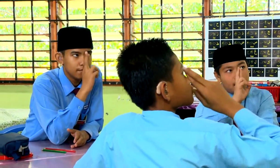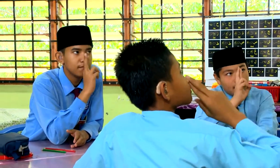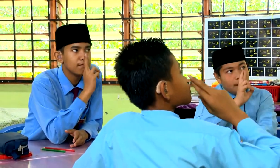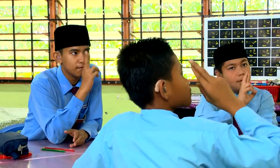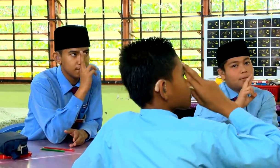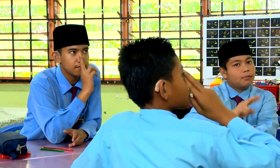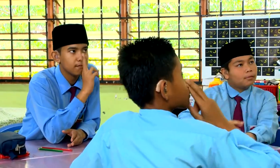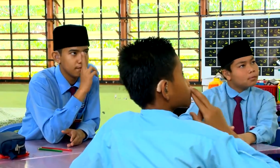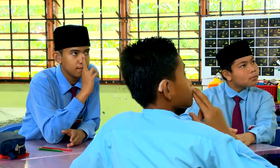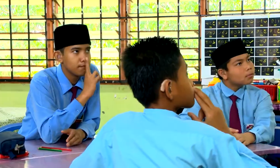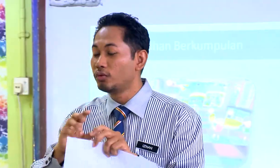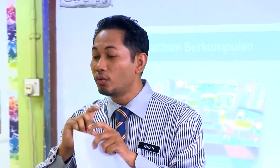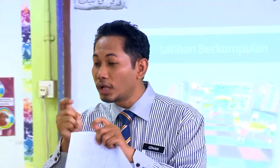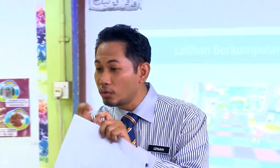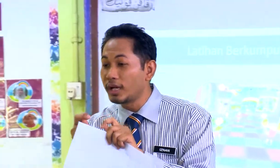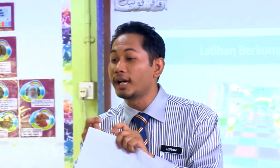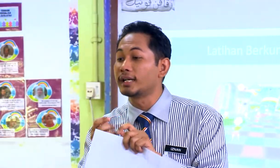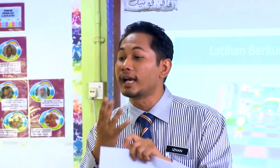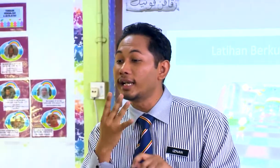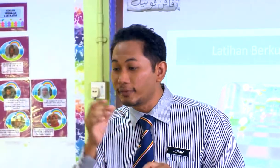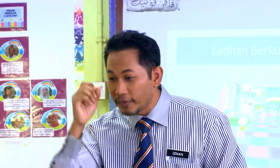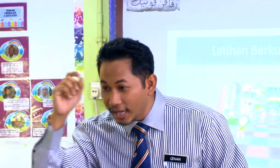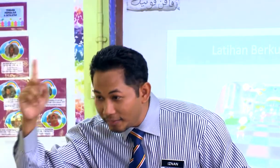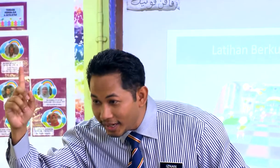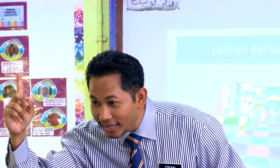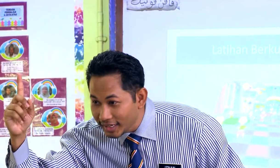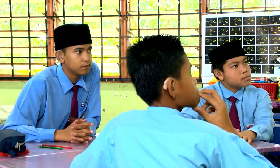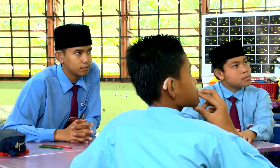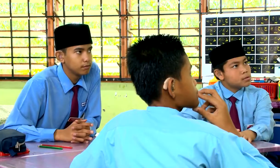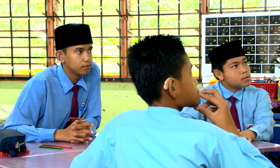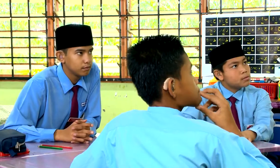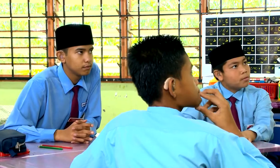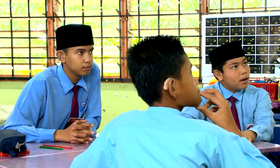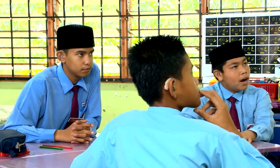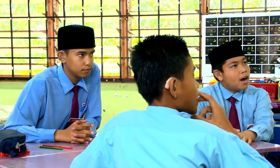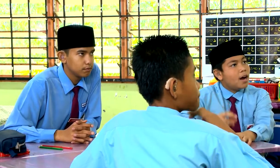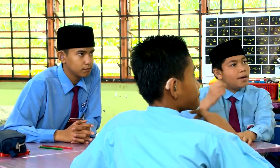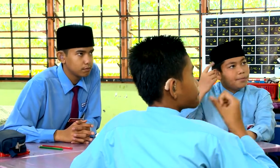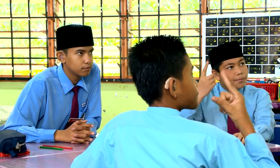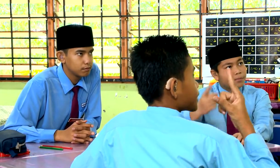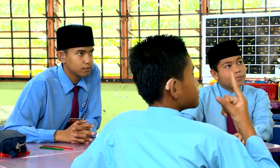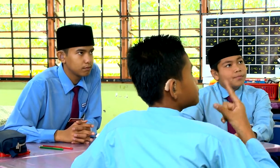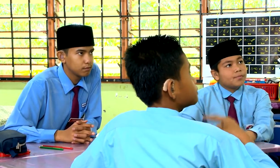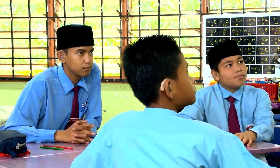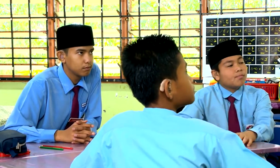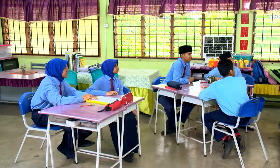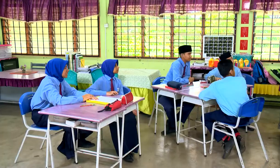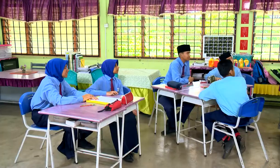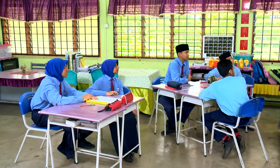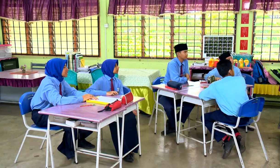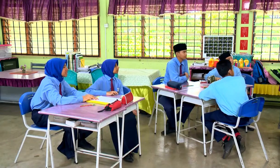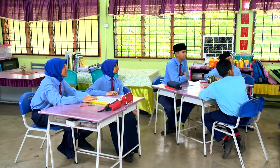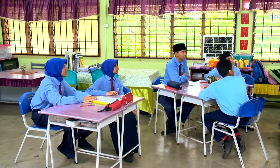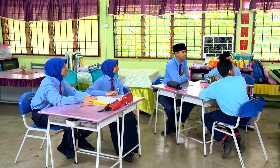merah. Jangan tukar-tukar color. Faham tak? Faham? Okey. Soalan nombor